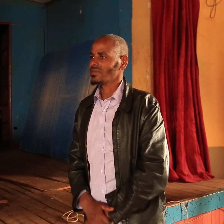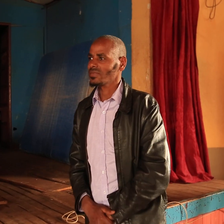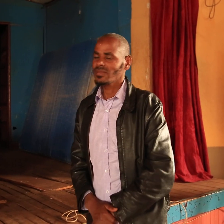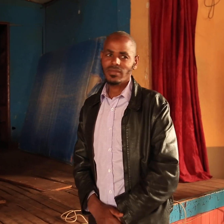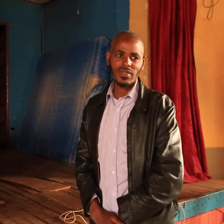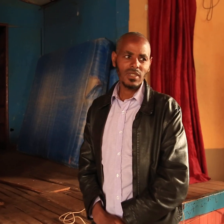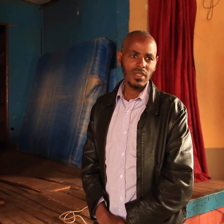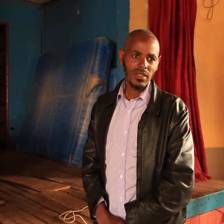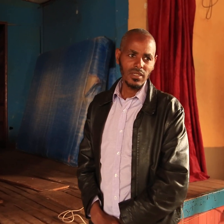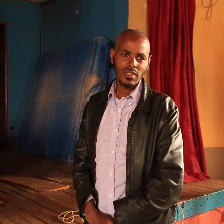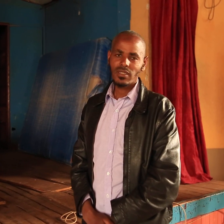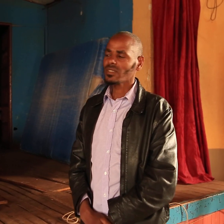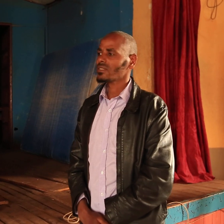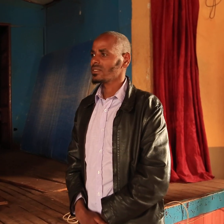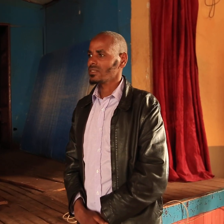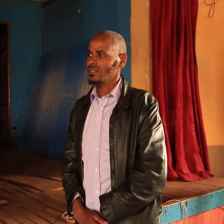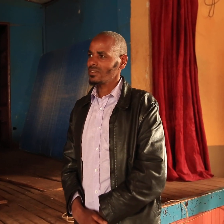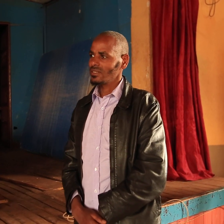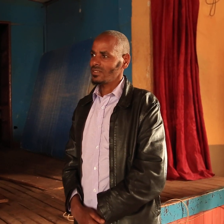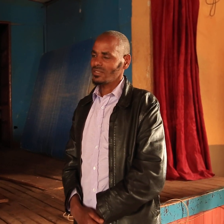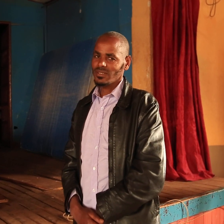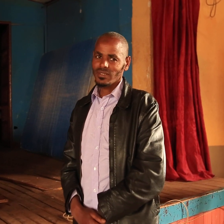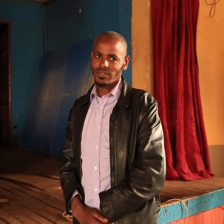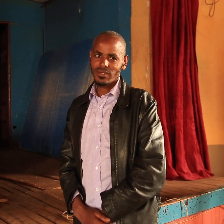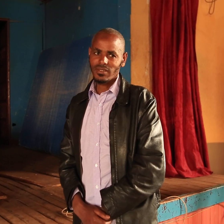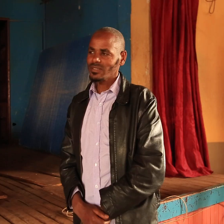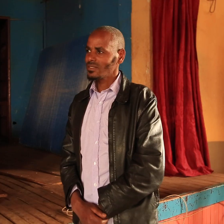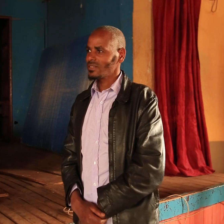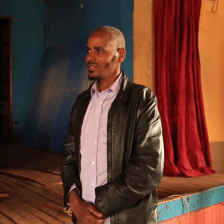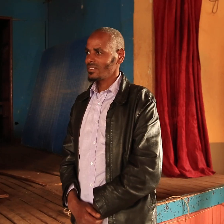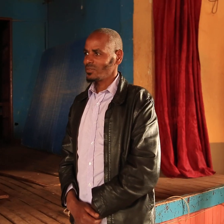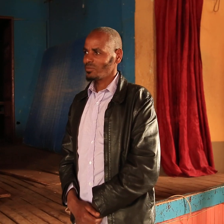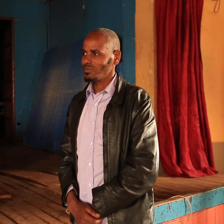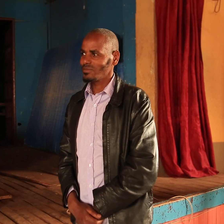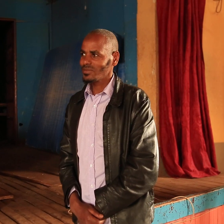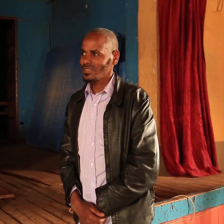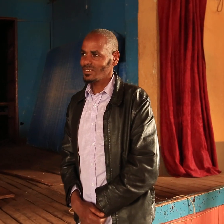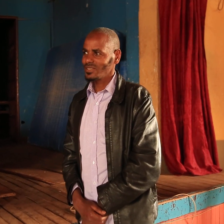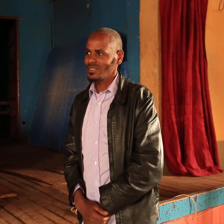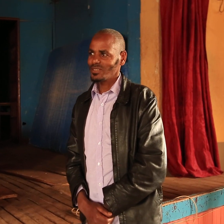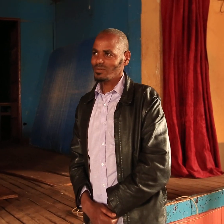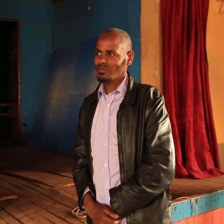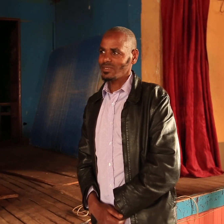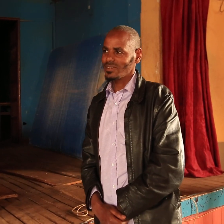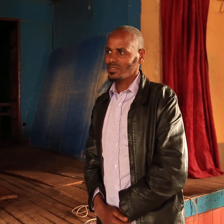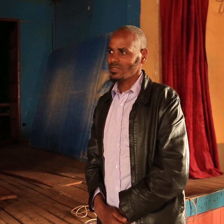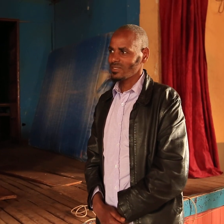በጣም ደስተኛ ነኝ አለ ደስተኛ ነህ እየጠየቁት በጣም ደስተኛ ነኝ አለ እስቲ አንድ ነገር አንድ አረፍተ ነገር አንተ